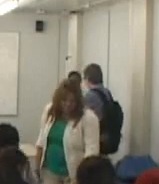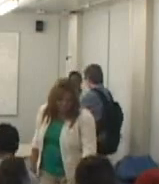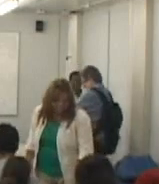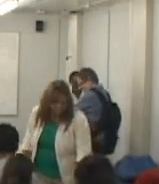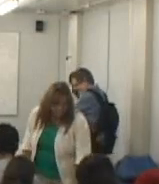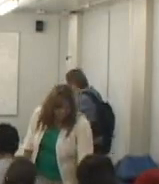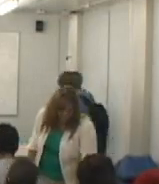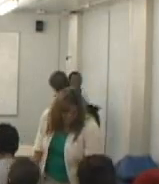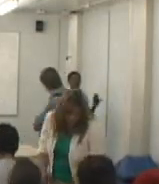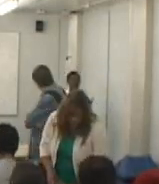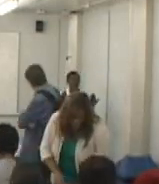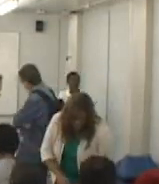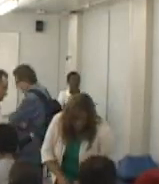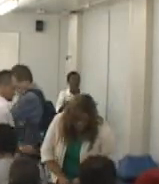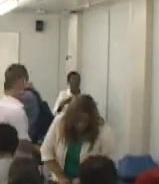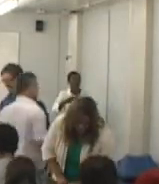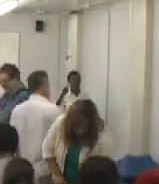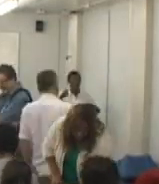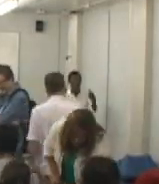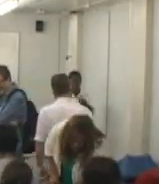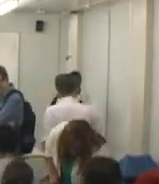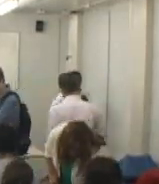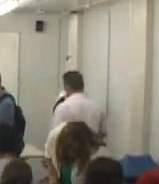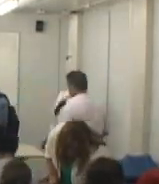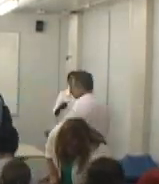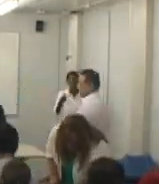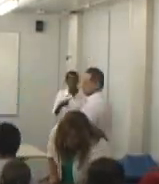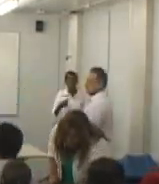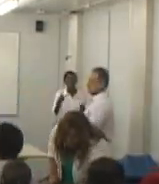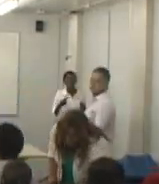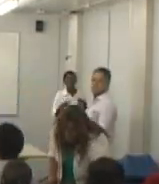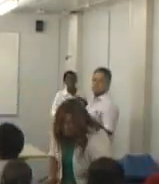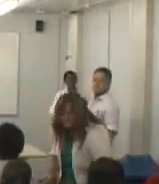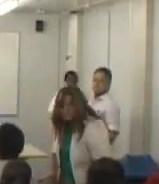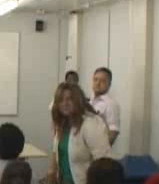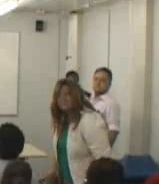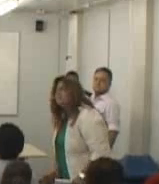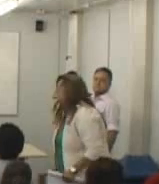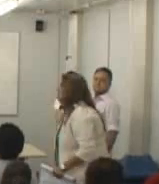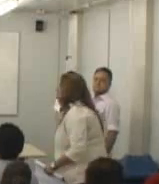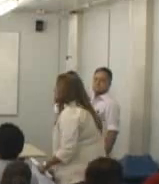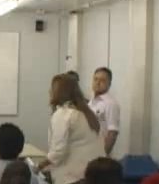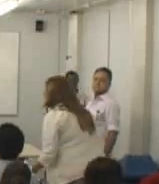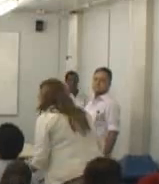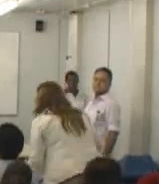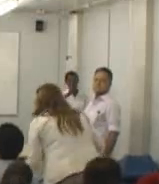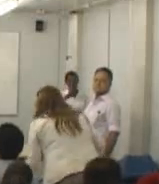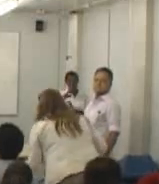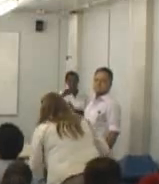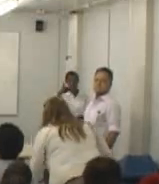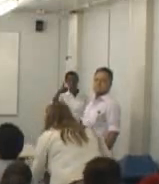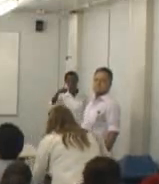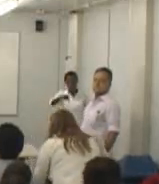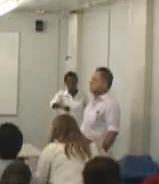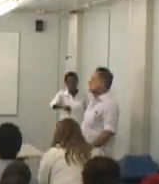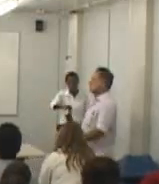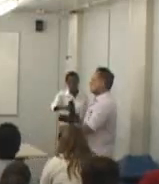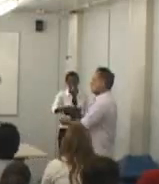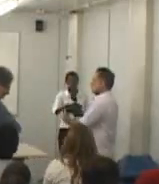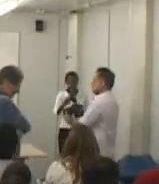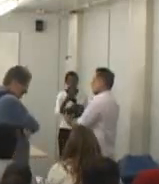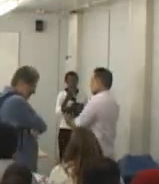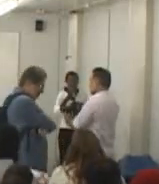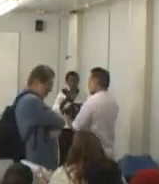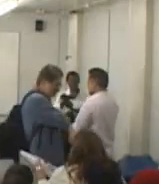pro quadri 2015 2019 o microfone na verdade é é para que saia no na na filmagem que vai ficar